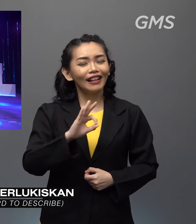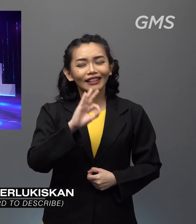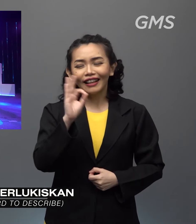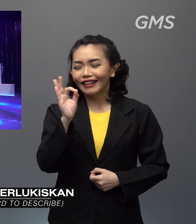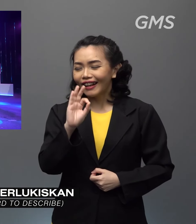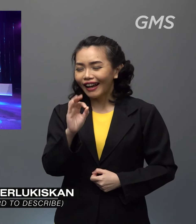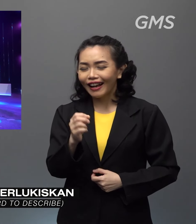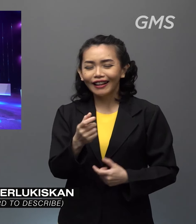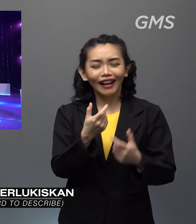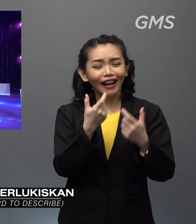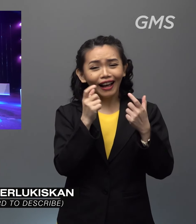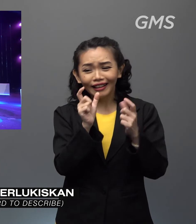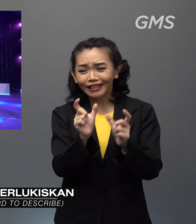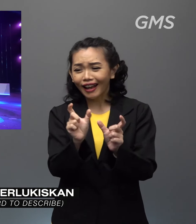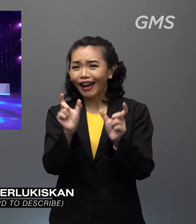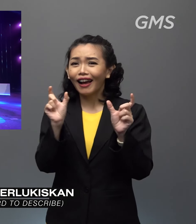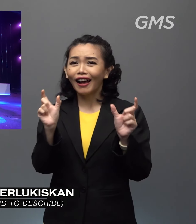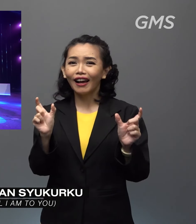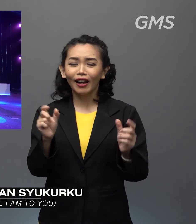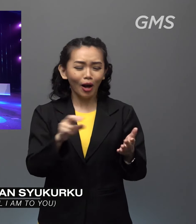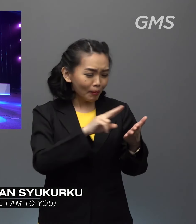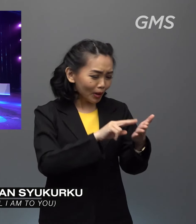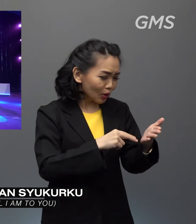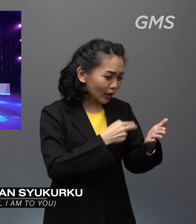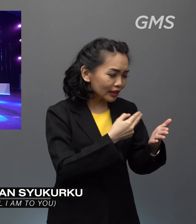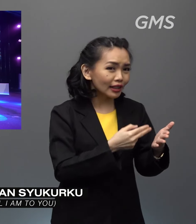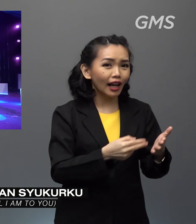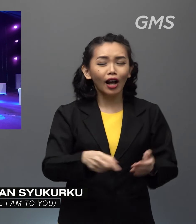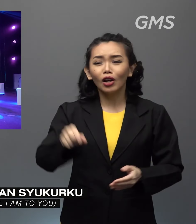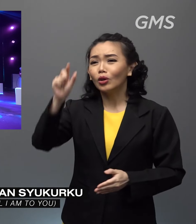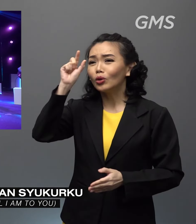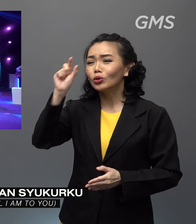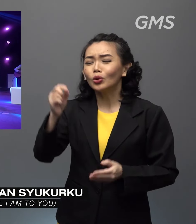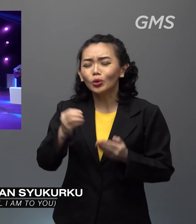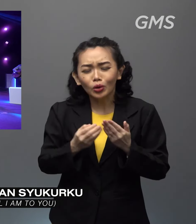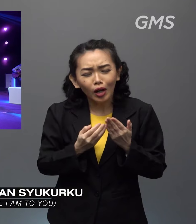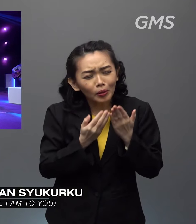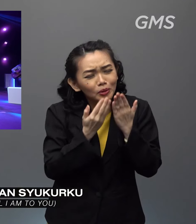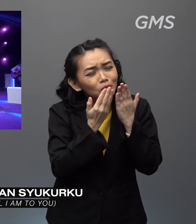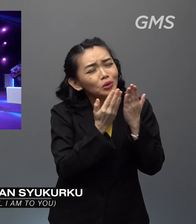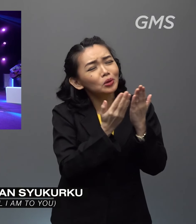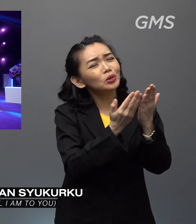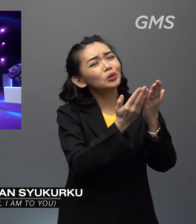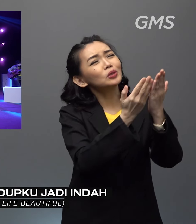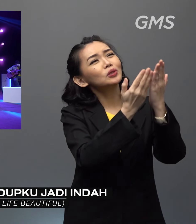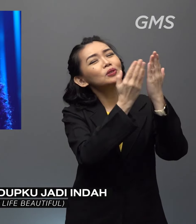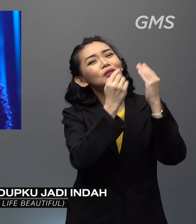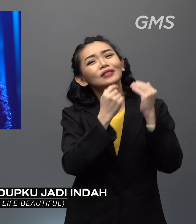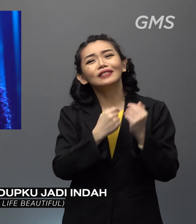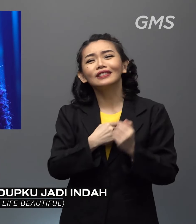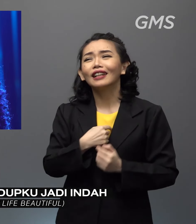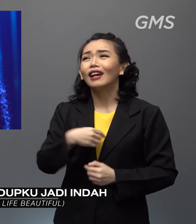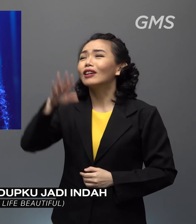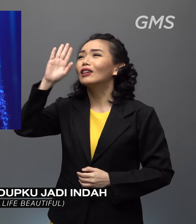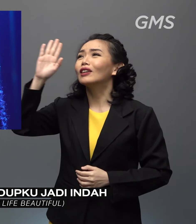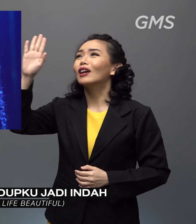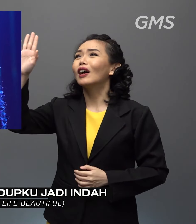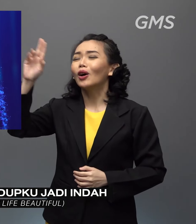Tiada kata terlukiskan untuk ungkapkan syukurku. Kau